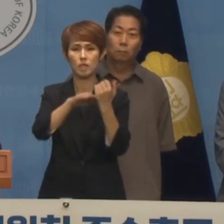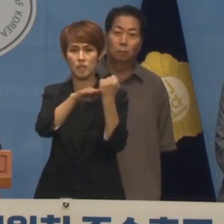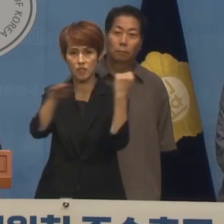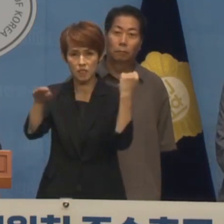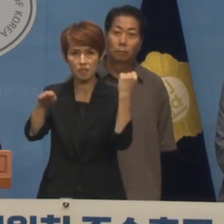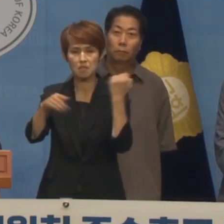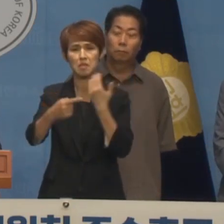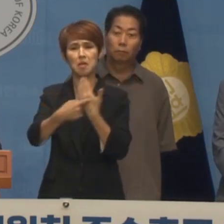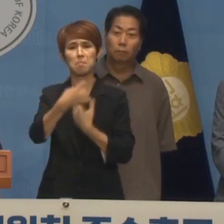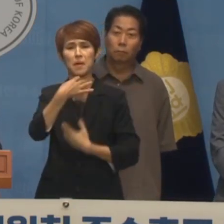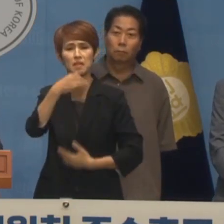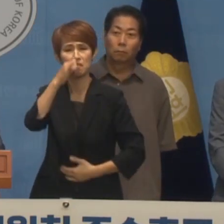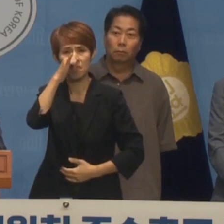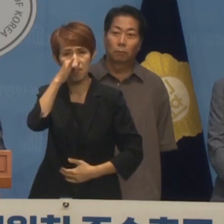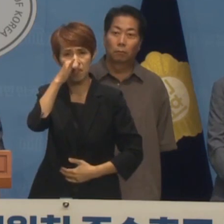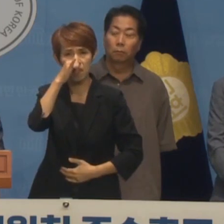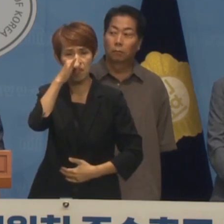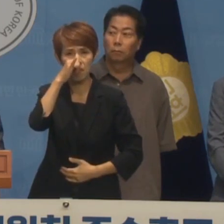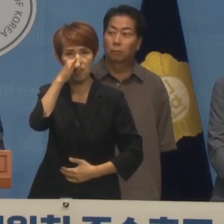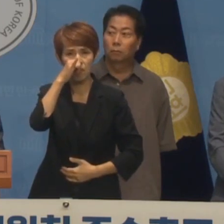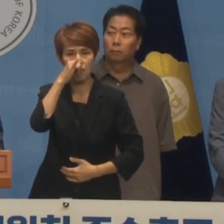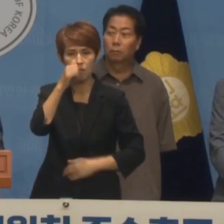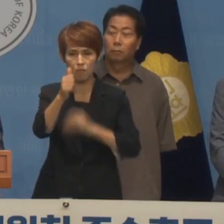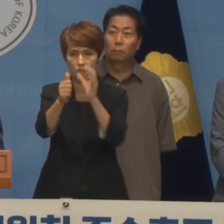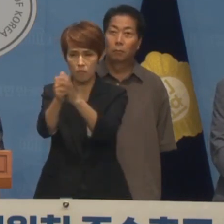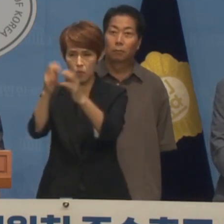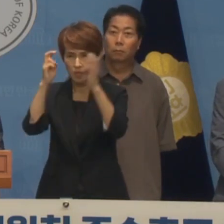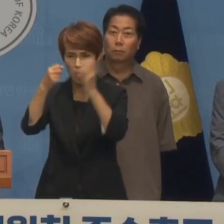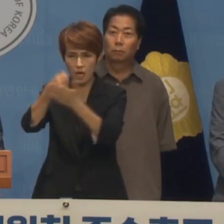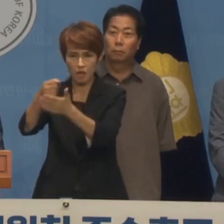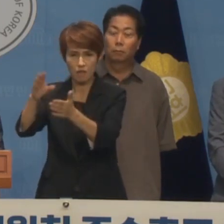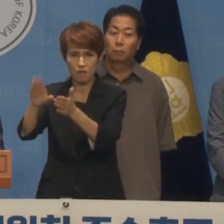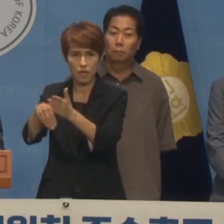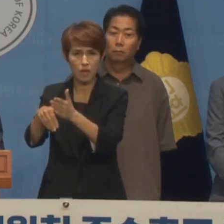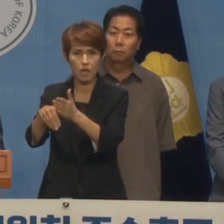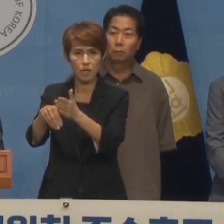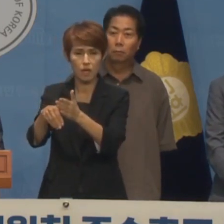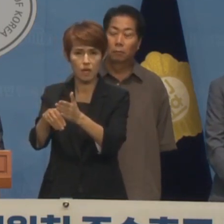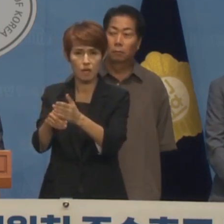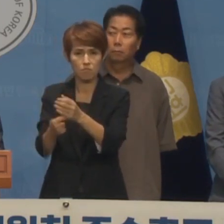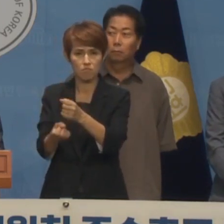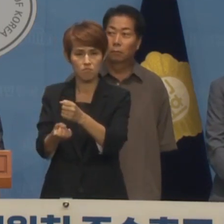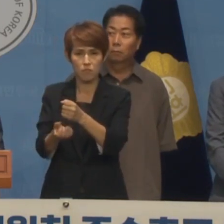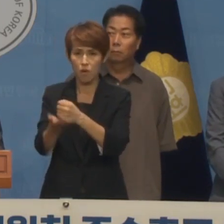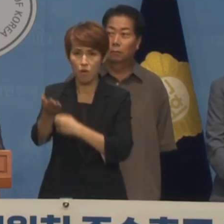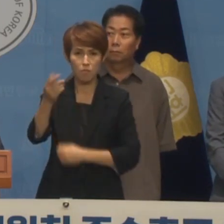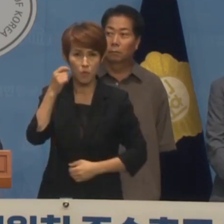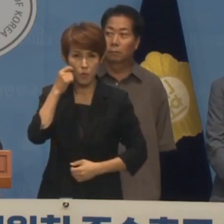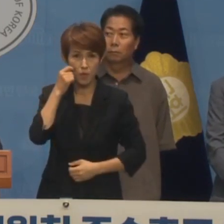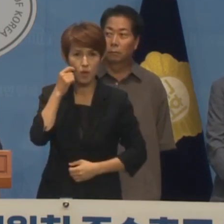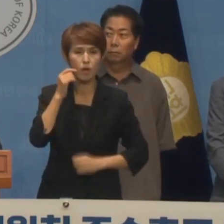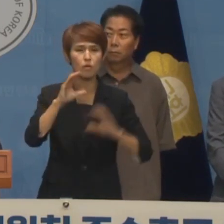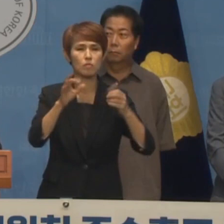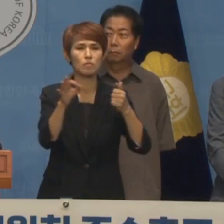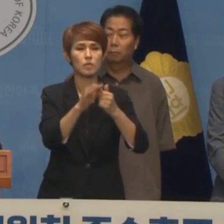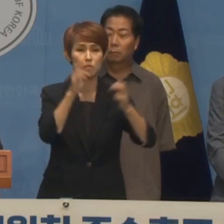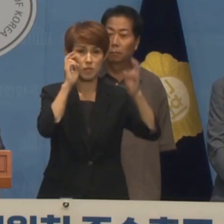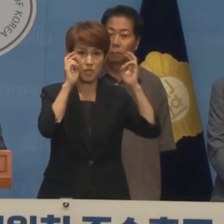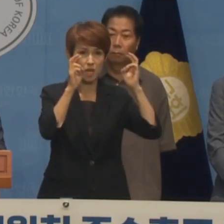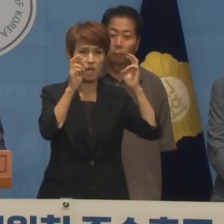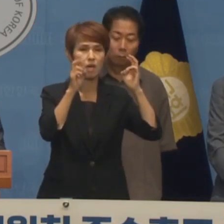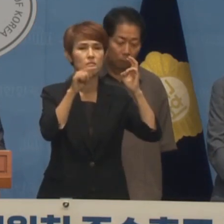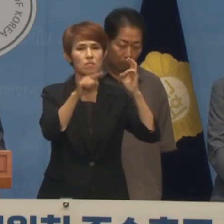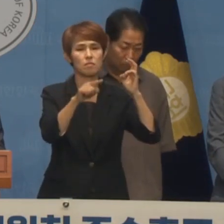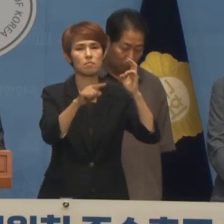형식적인 요건으로만 작용하여 위탁사 선정 여부에 영향을 주지 못한다면 국민연금은 사실상 수탁자 책임